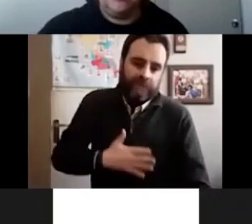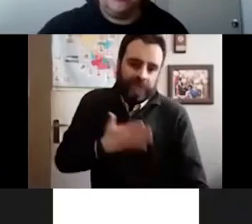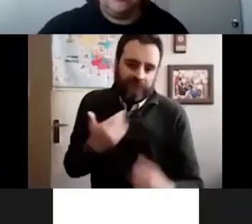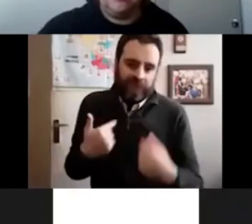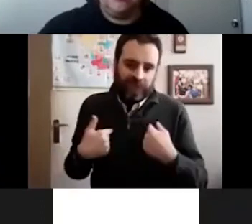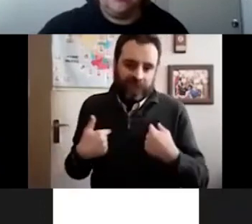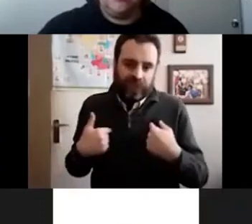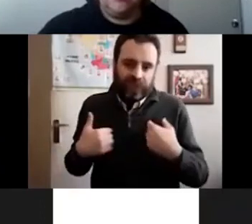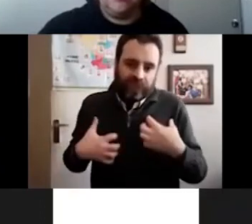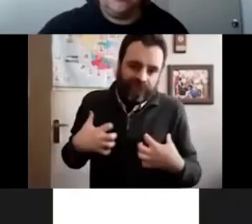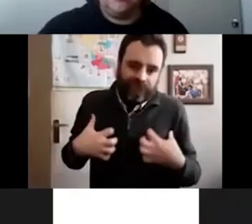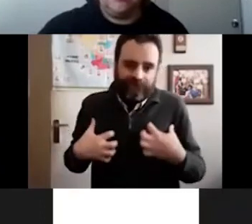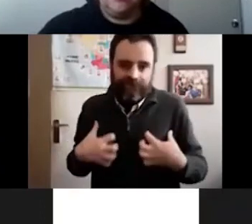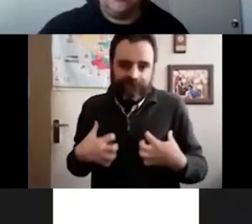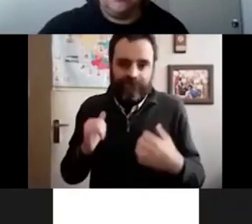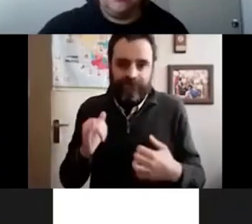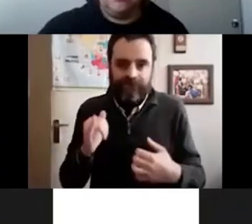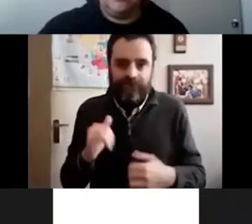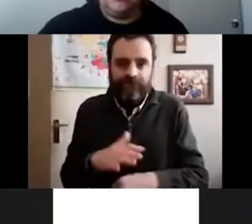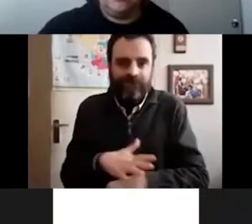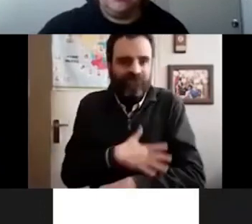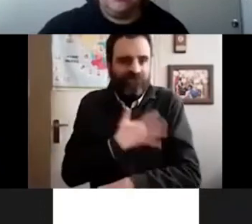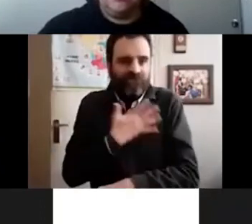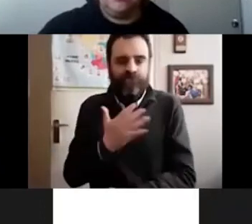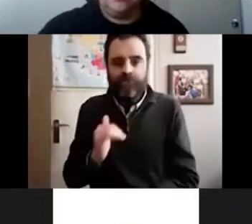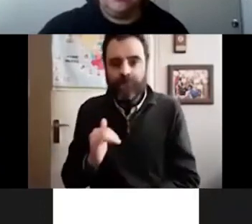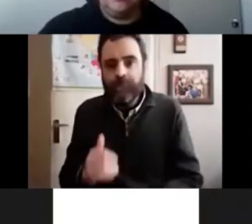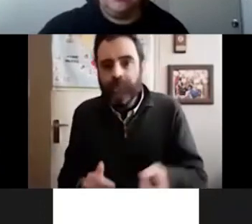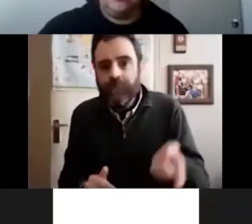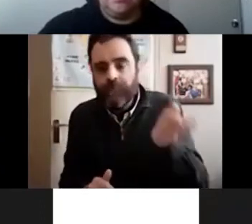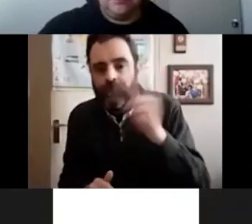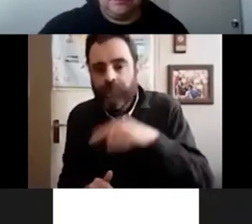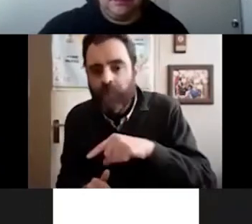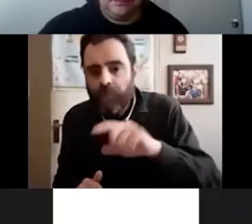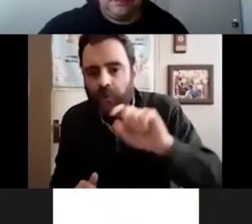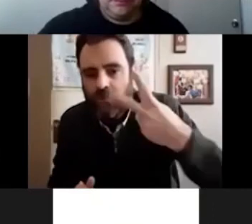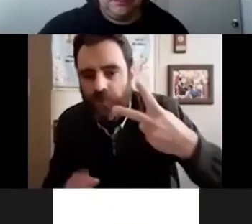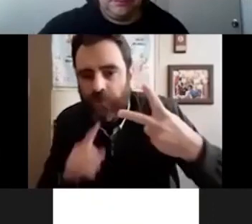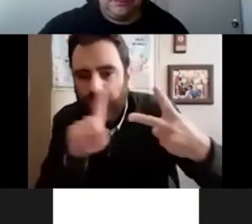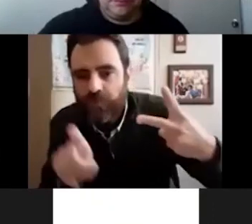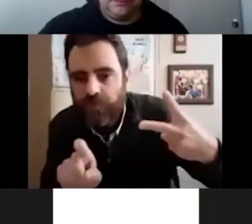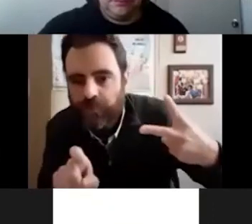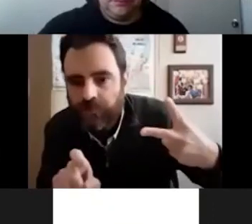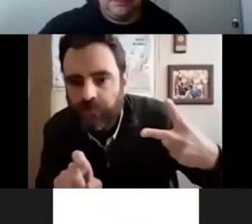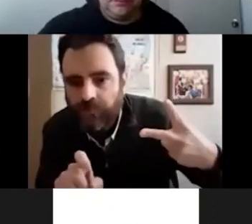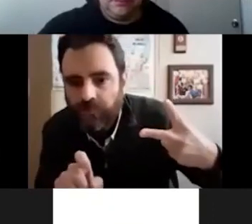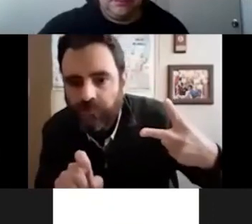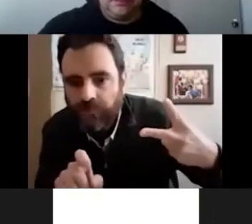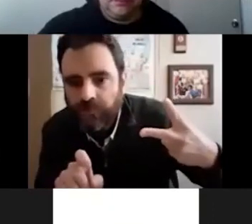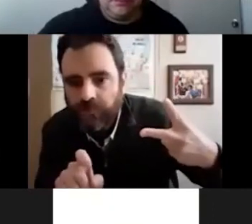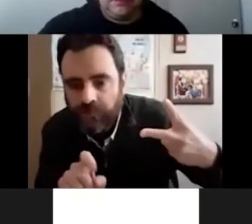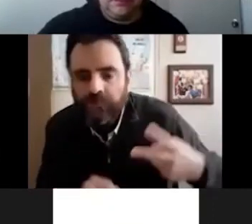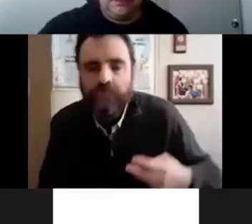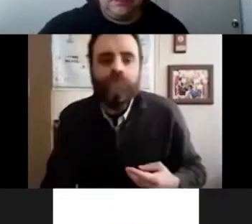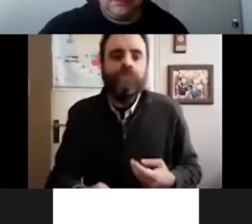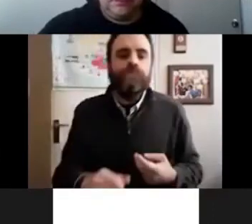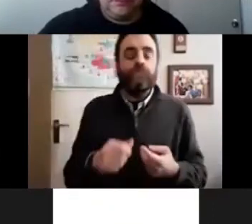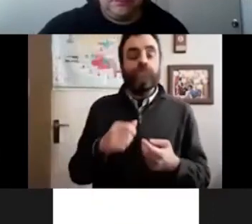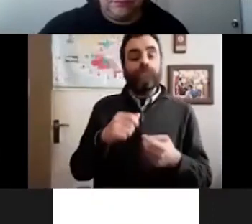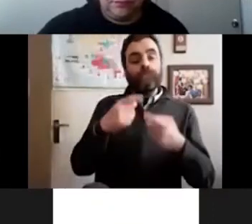y pasan las horas y siente, pucha, me molesta esto, ¿qué pasa? Está ese sentimiento. Y la segunda